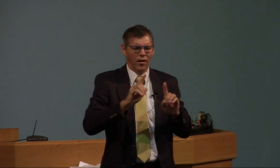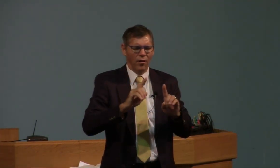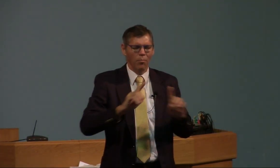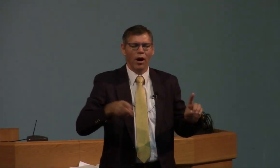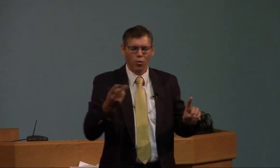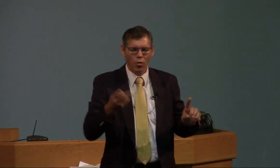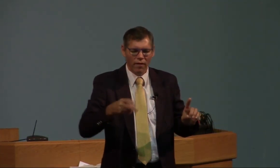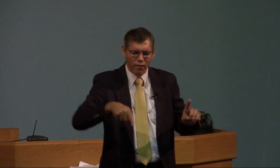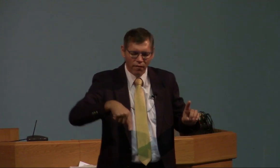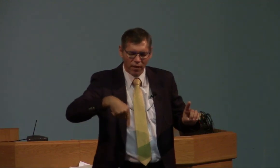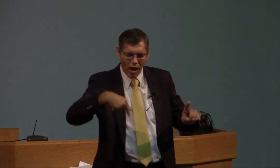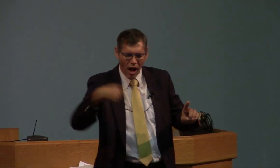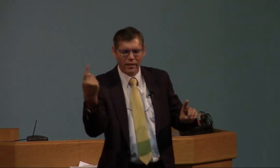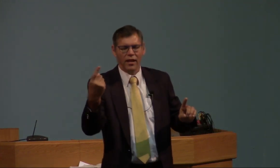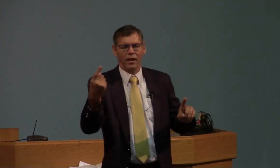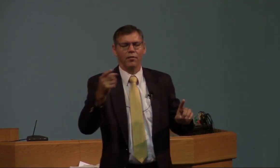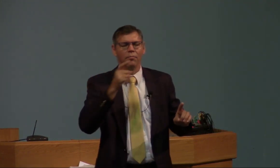maar ook ander mense.